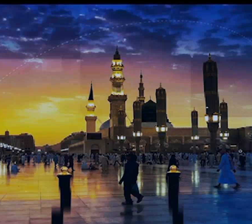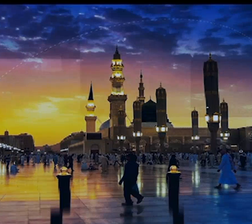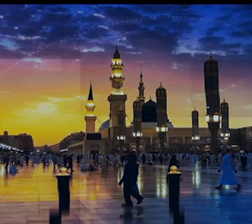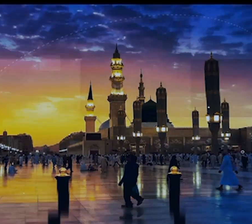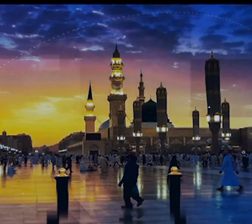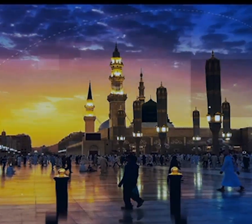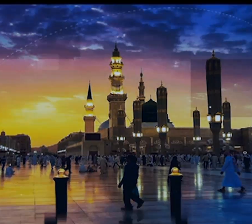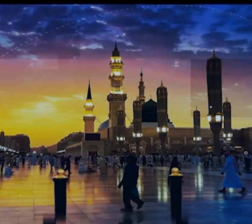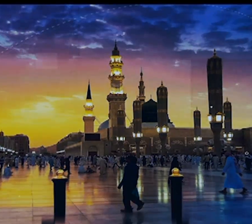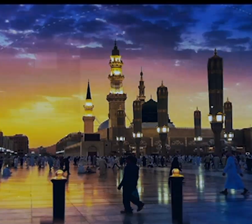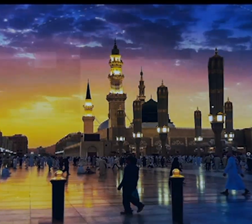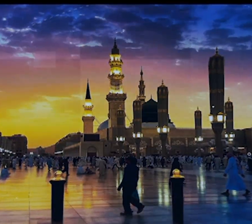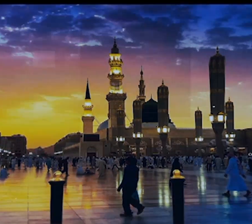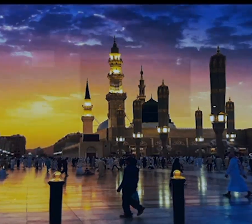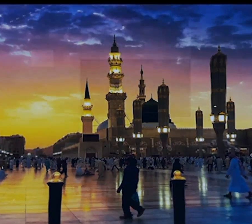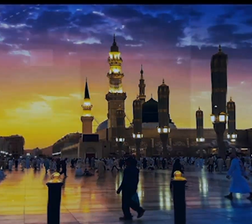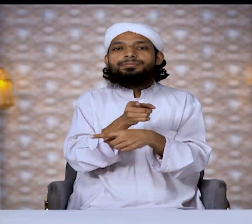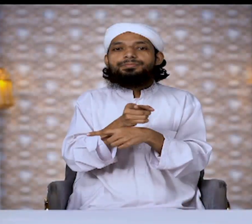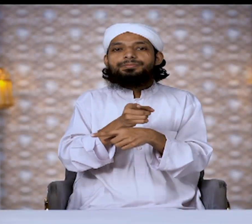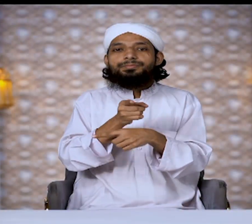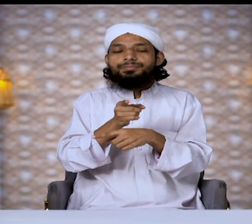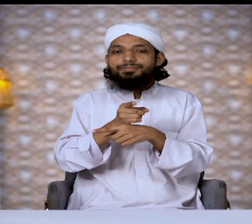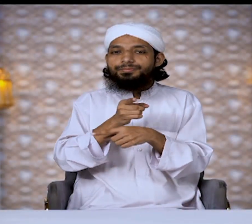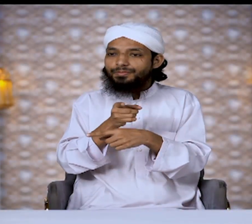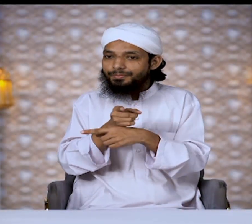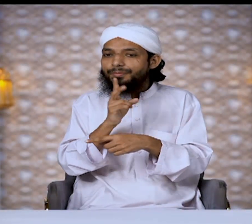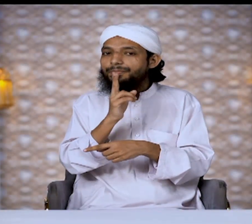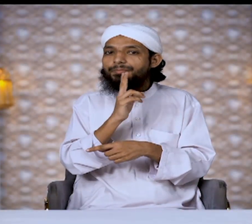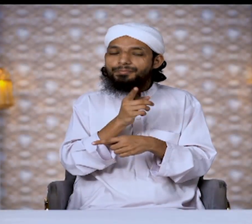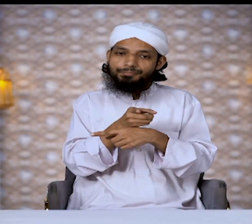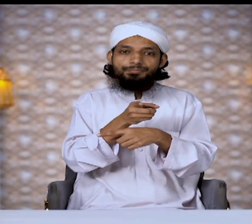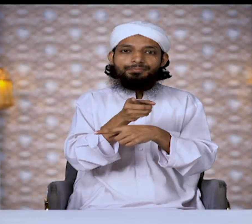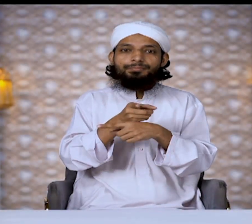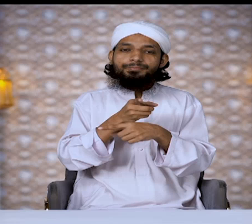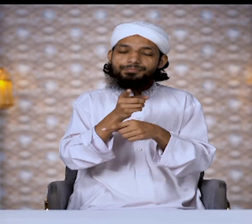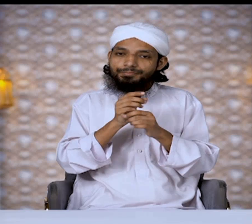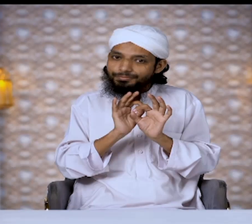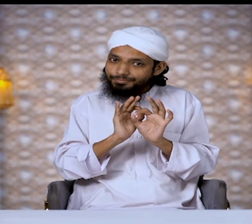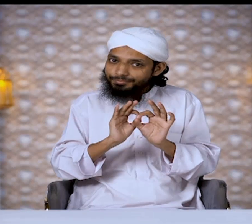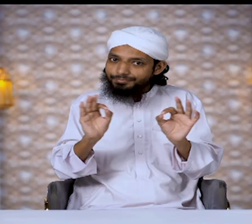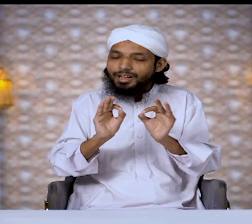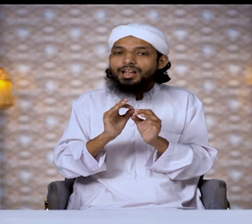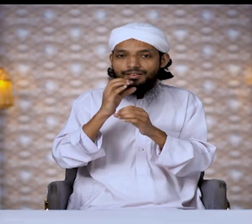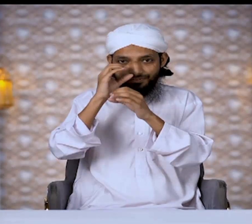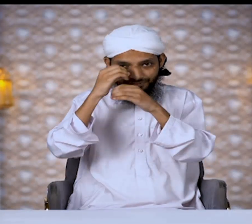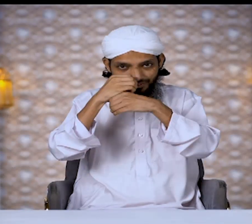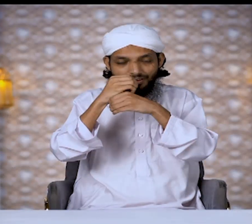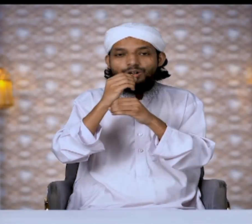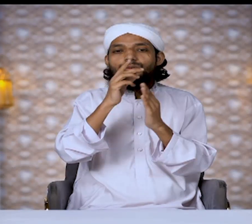صلی اللہ علی محمد۔ عصر روم کے ذریعے خدمت دین۔ پیارے اسلامی بھائیوں، دنیاوی علوم و فنون میں سائنس اور ریاضی کو